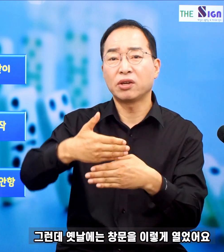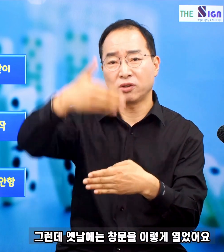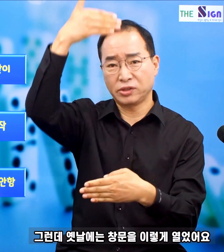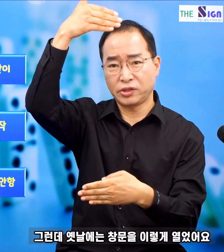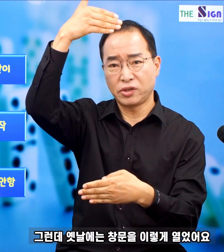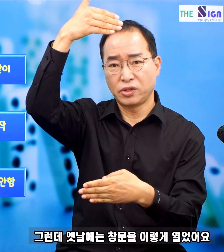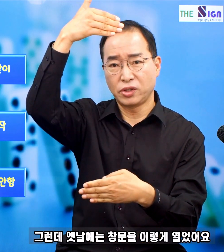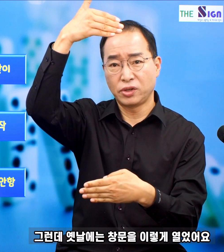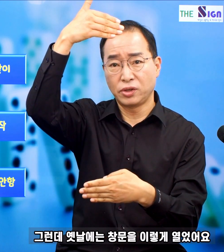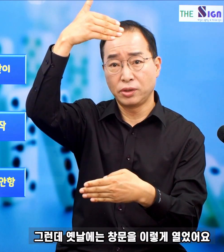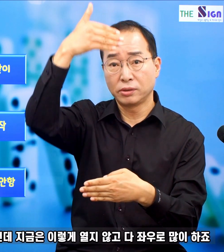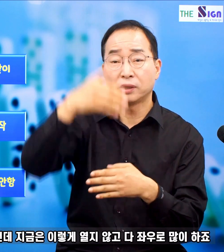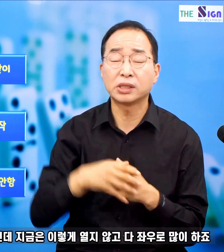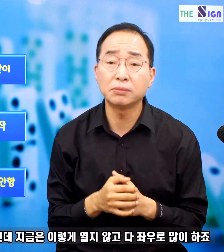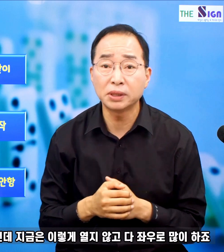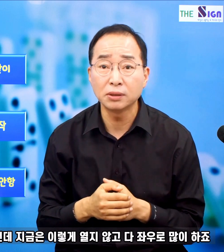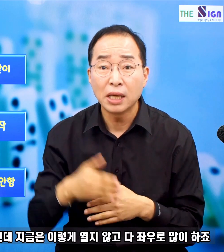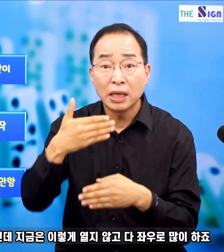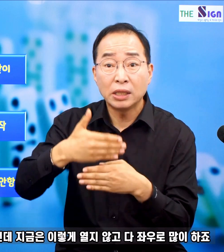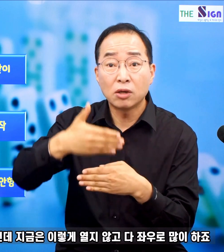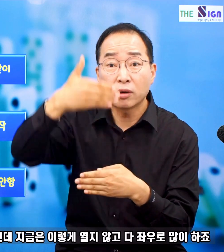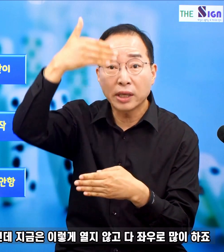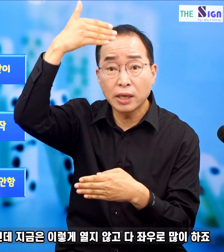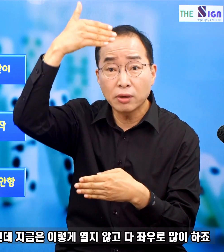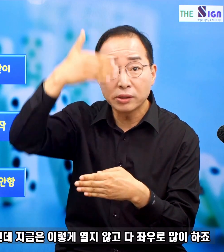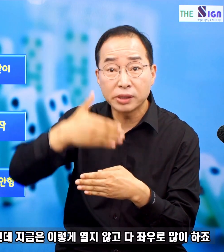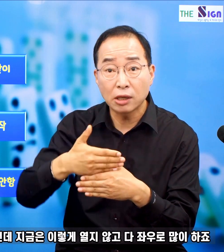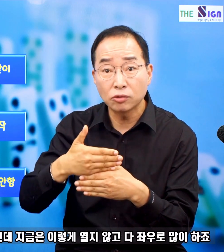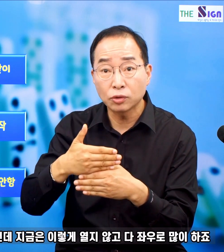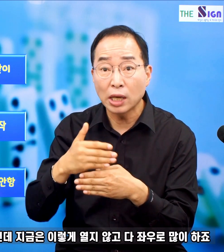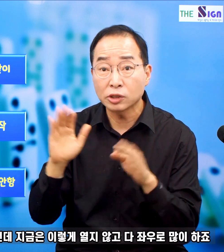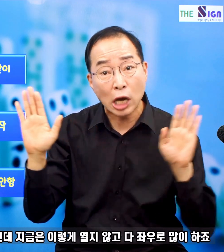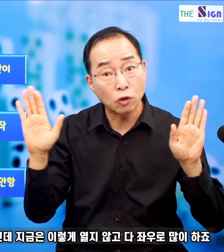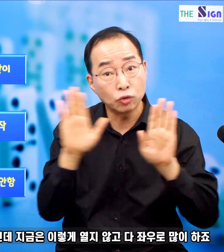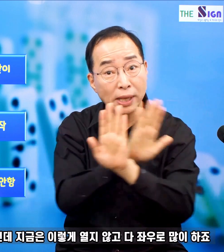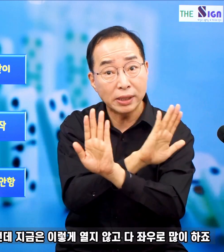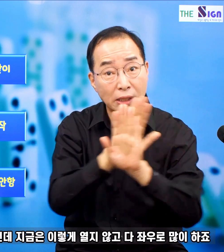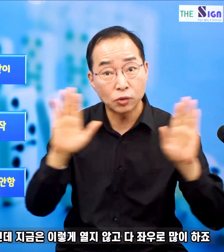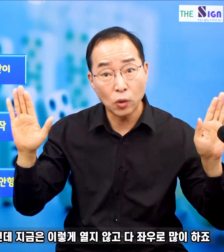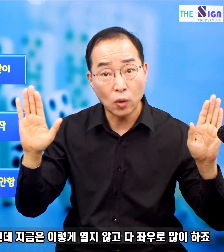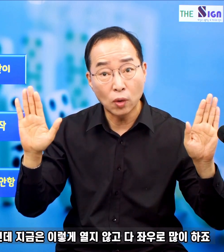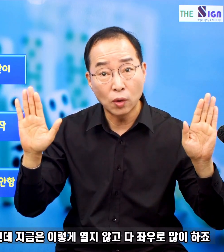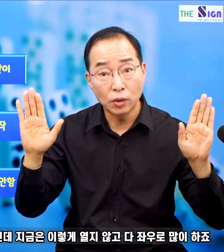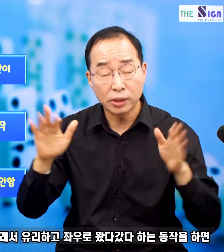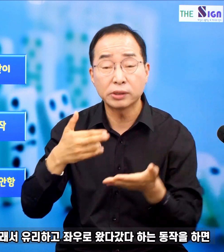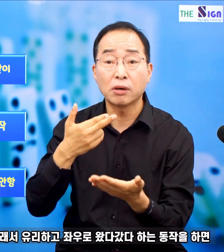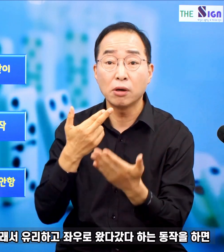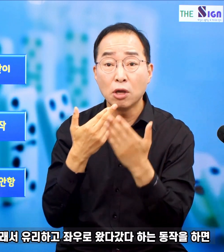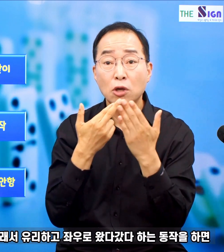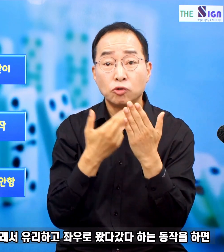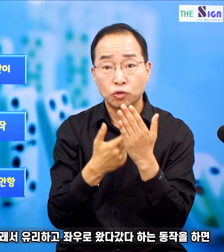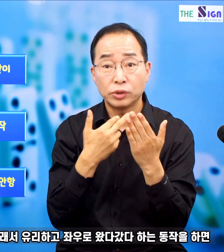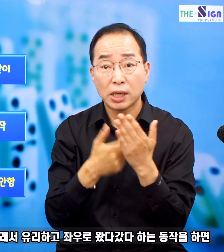열었어요. 근데 지금은 이렇게 열지 않고 다 좌우로 많이 하죠. 그래서